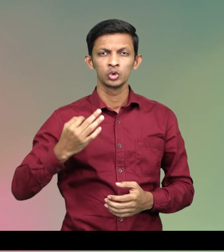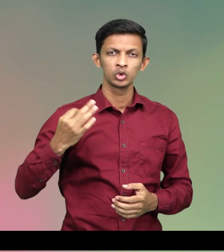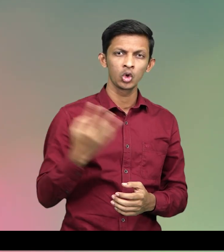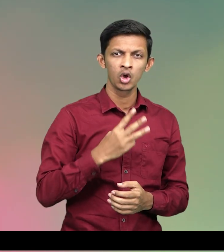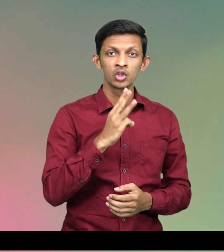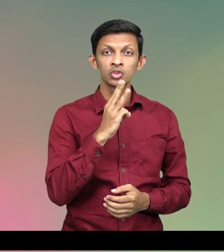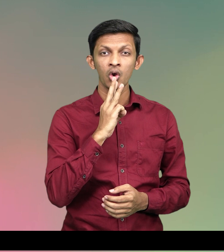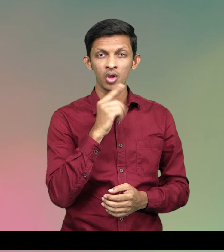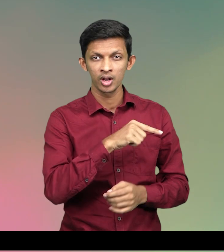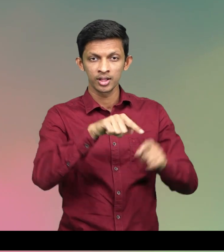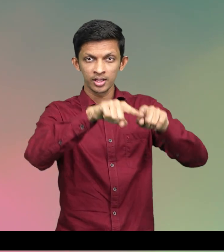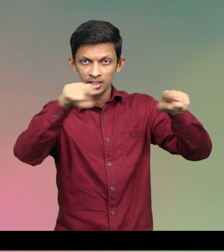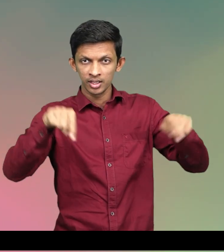మంచినీటి సరస్సులు లేదా సాల్ట్ లేక్.